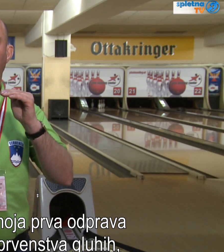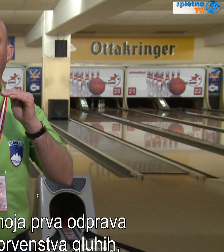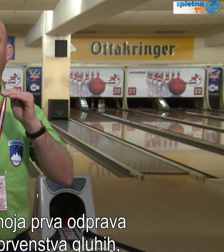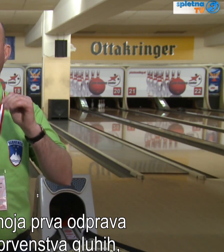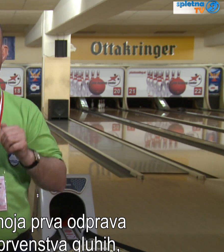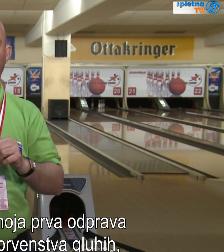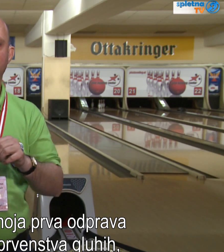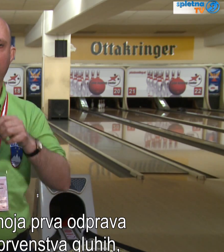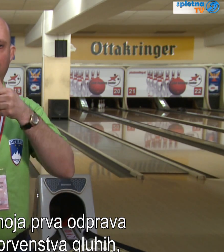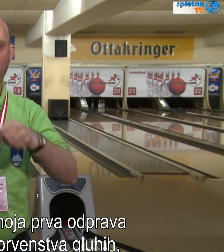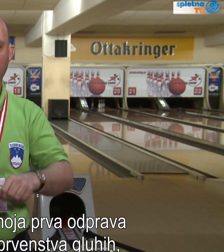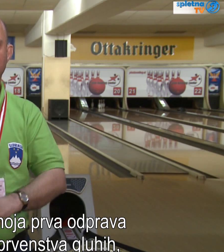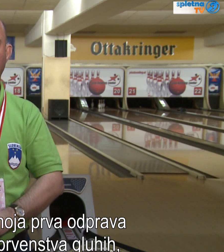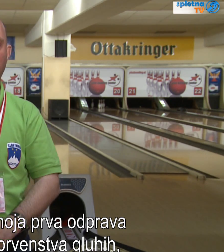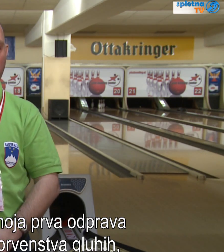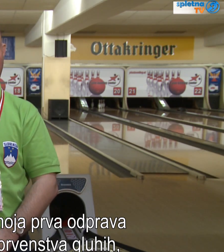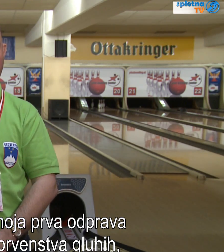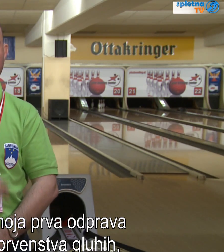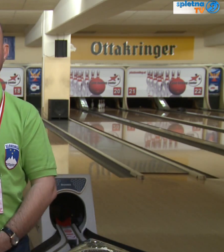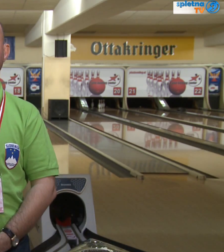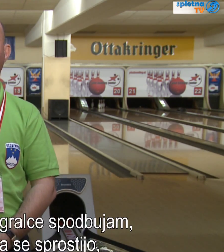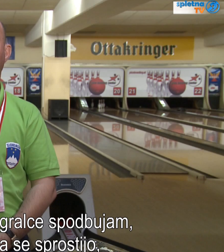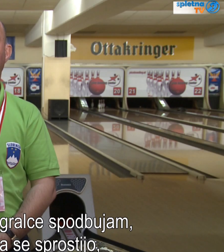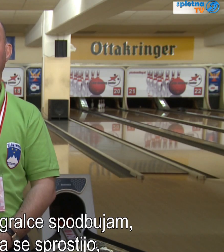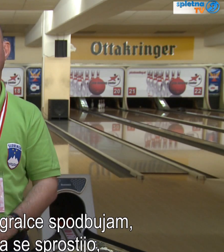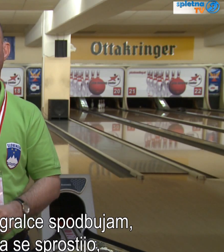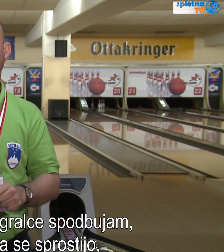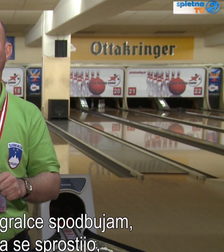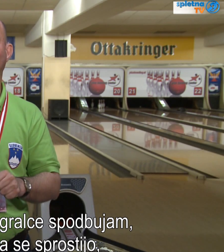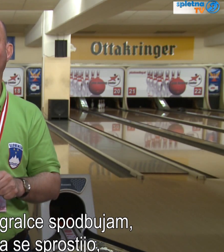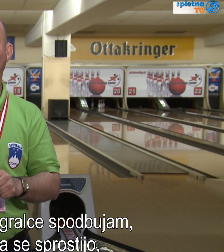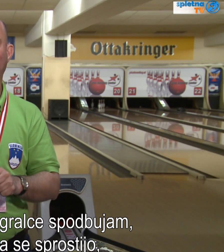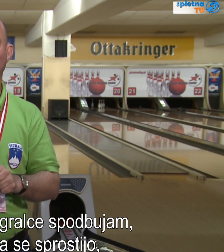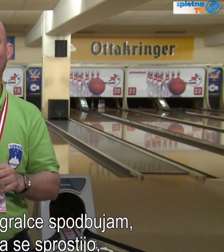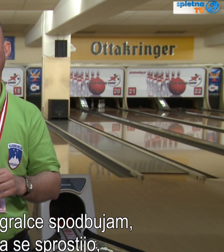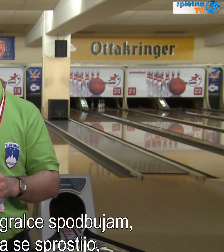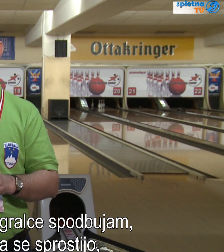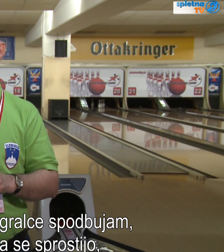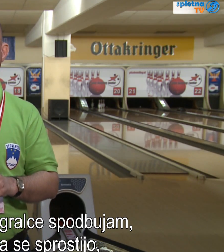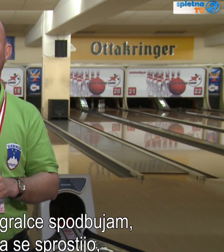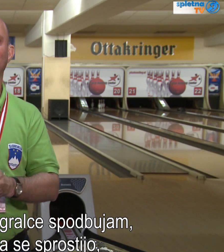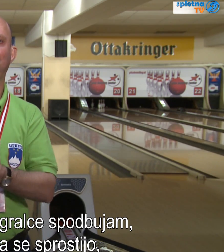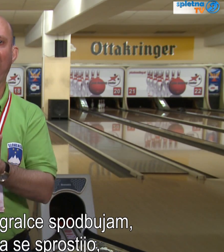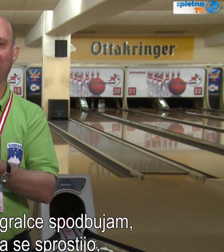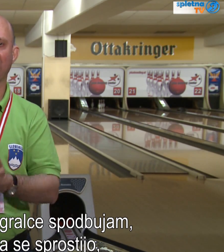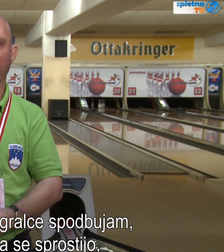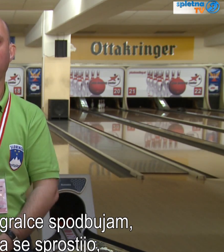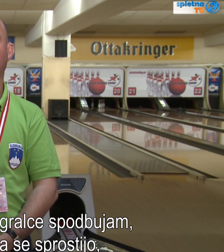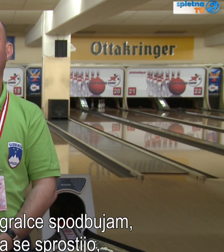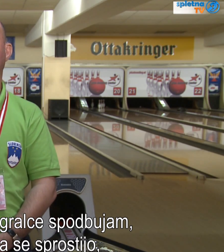nivo evropskega prvenstva gluhih in tudi na tem se učim prakse,